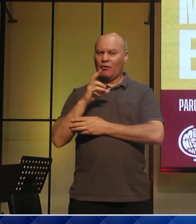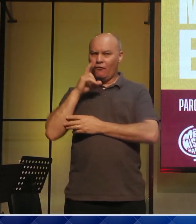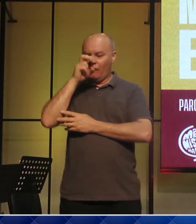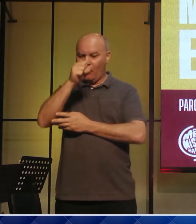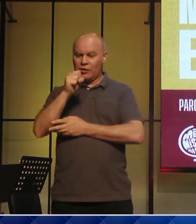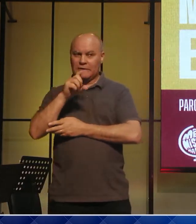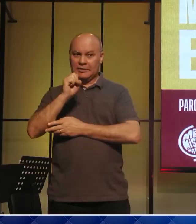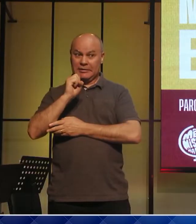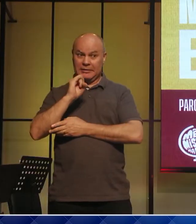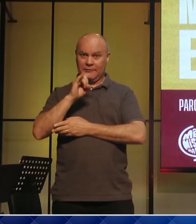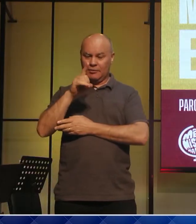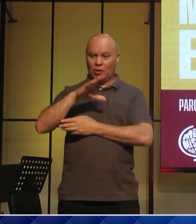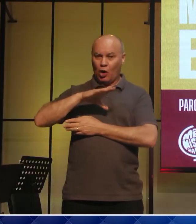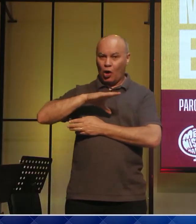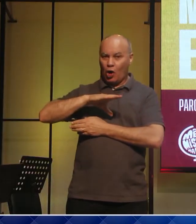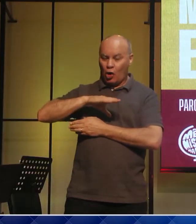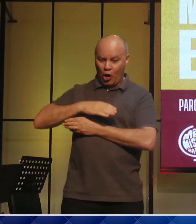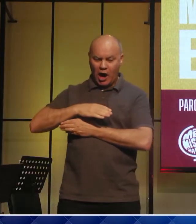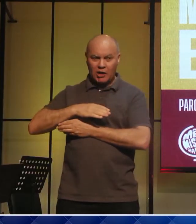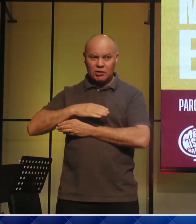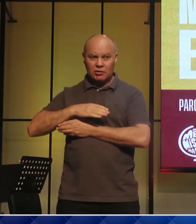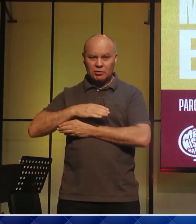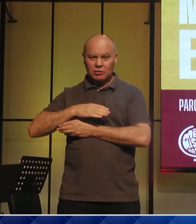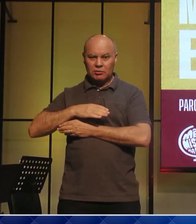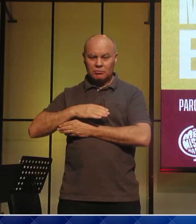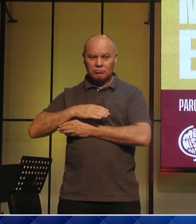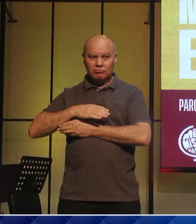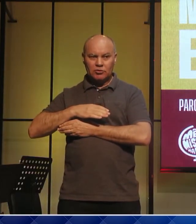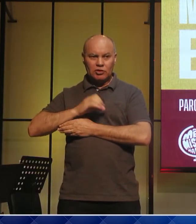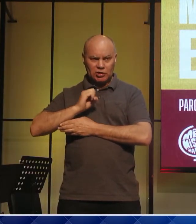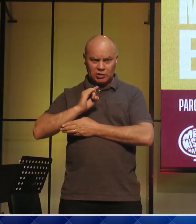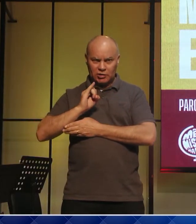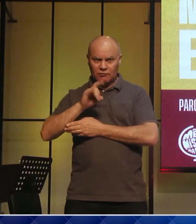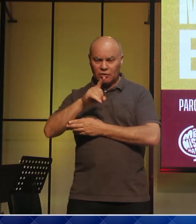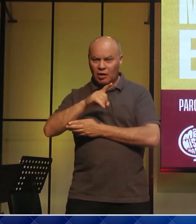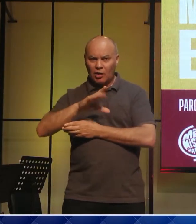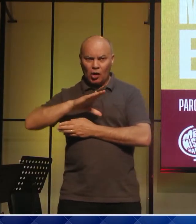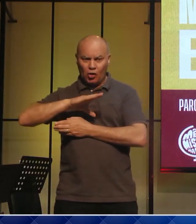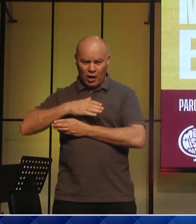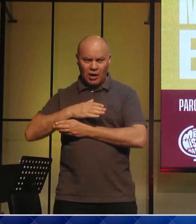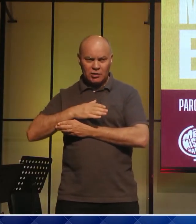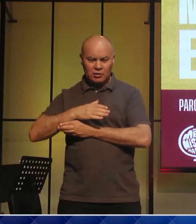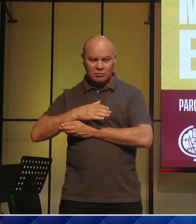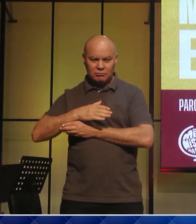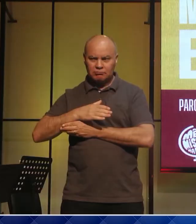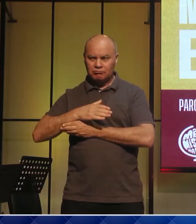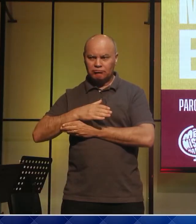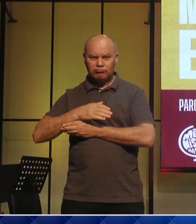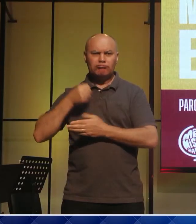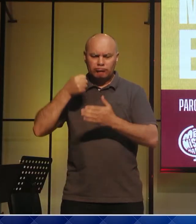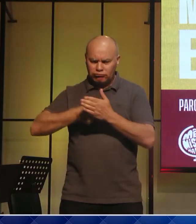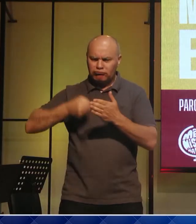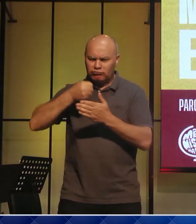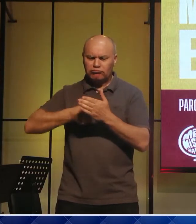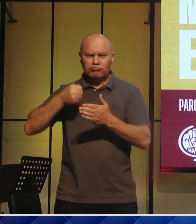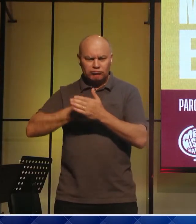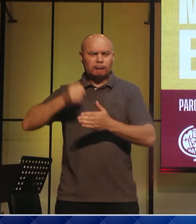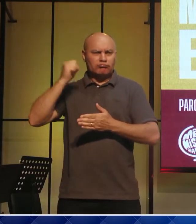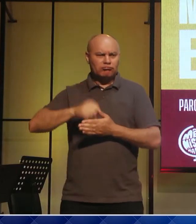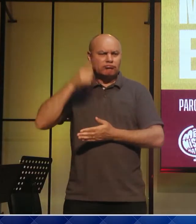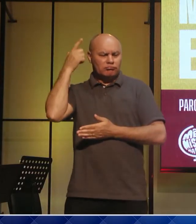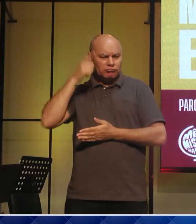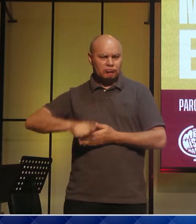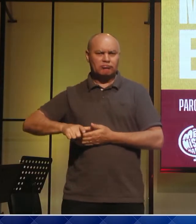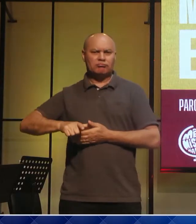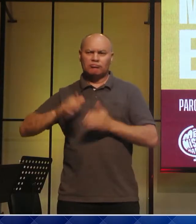e fala, eu vou fazer isso na minha vida, eu vou buscar isso na minha vida. E eu vou tentar ler do 21 ao 23 direto. A fim de que todos sejam